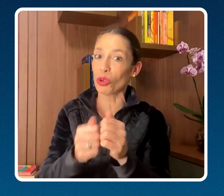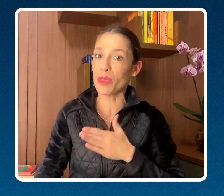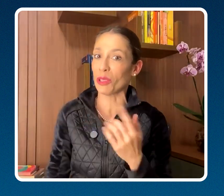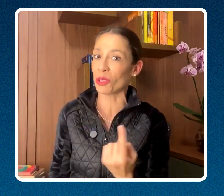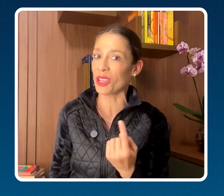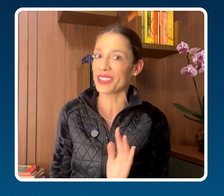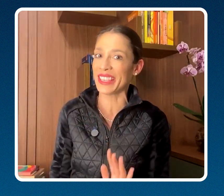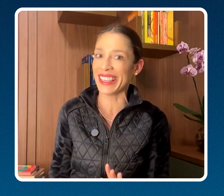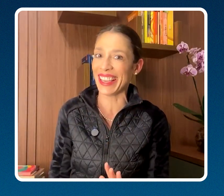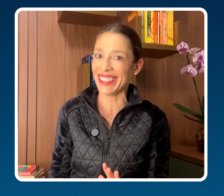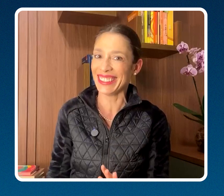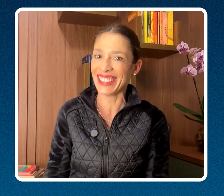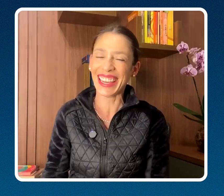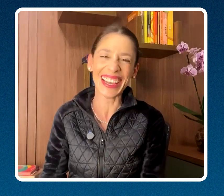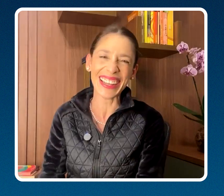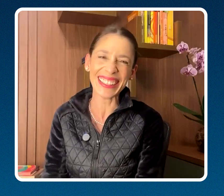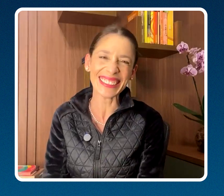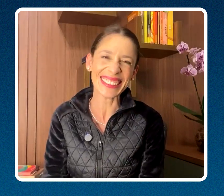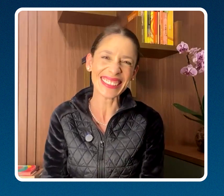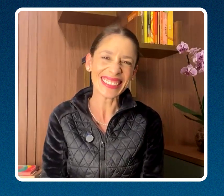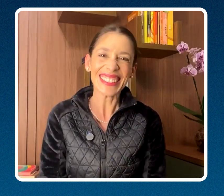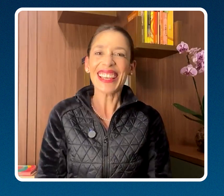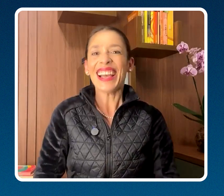junto comigo, não estou sozinha.